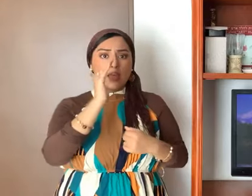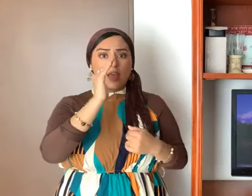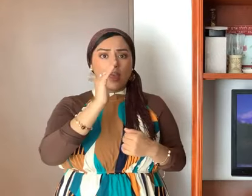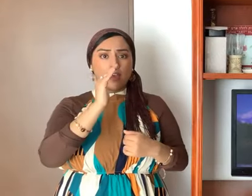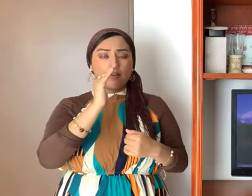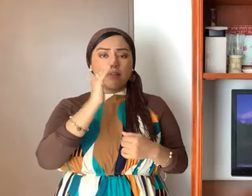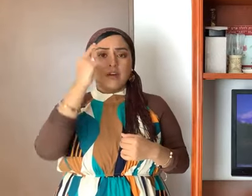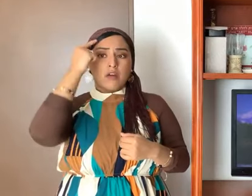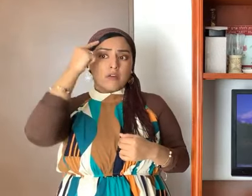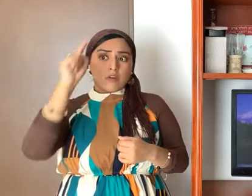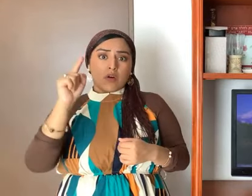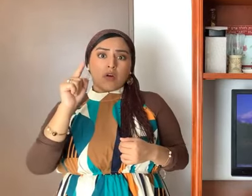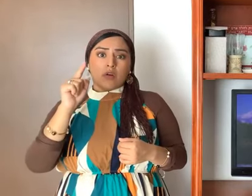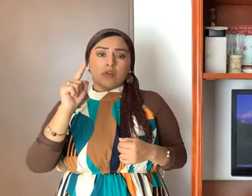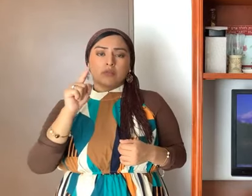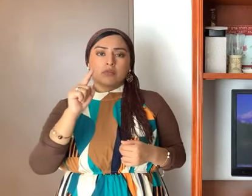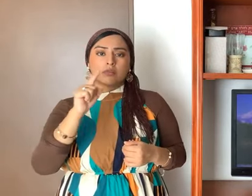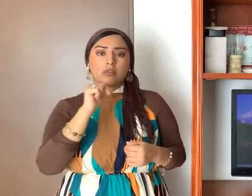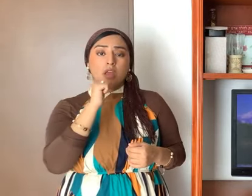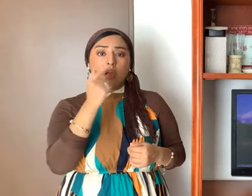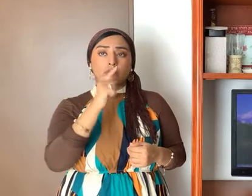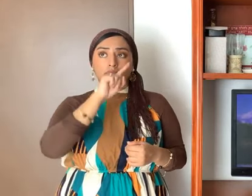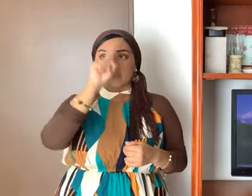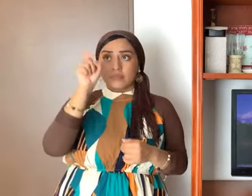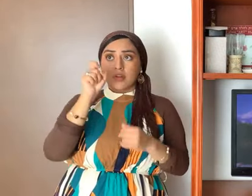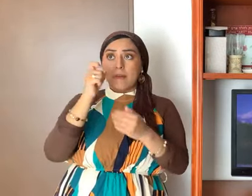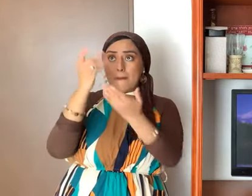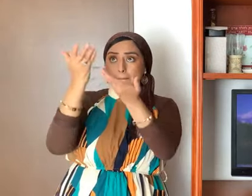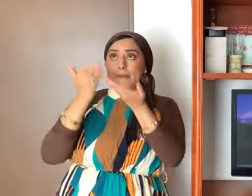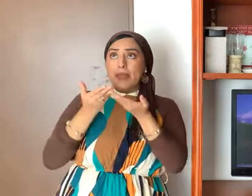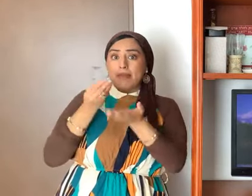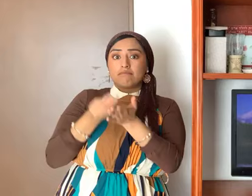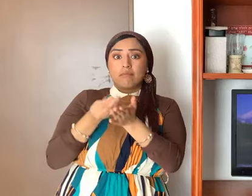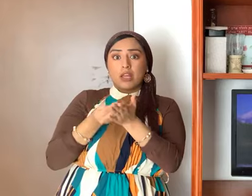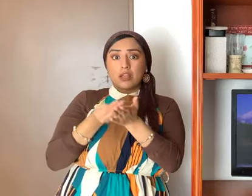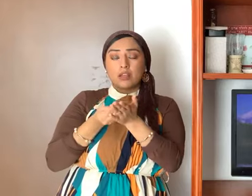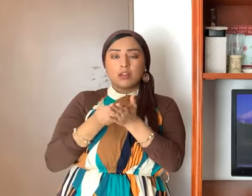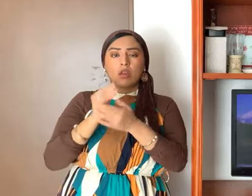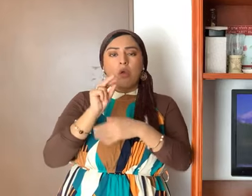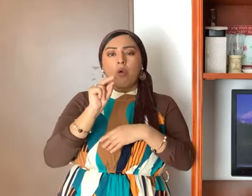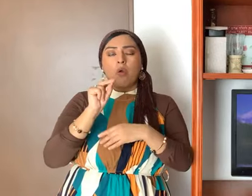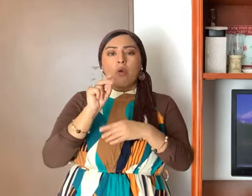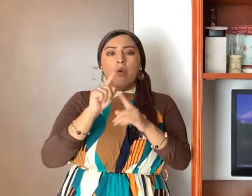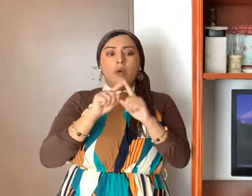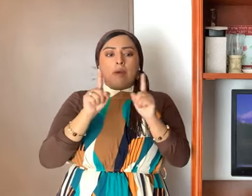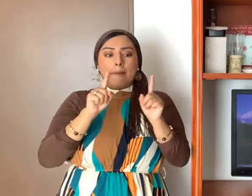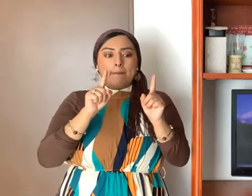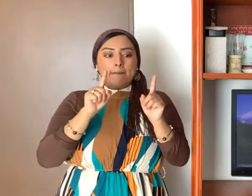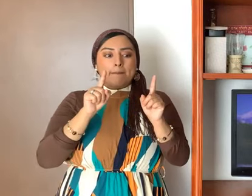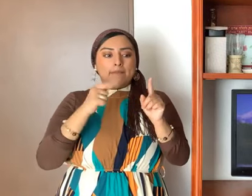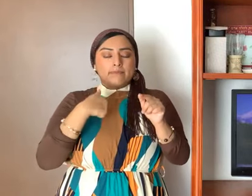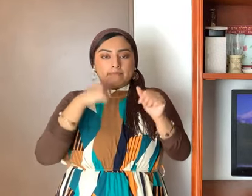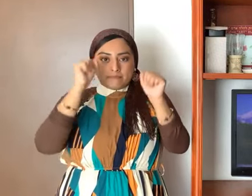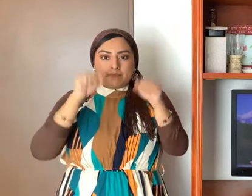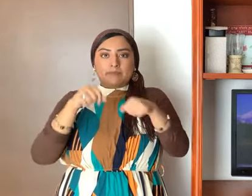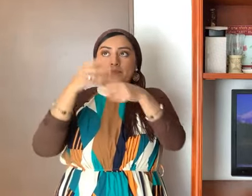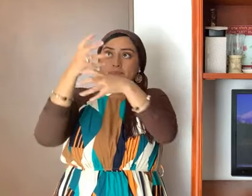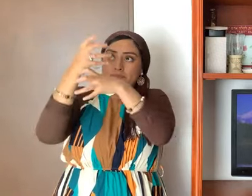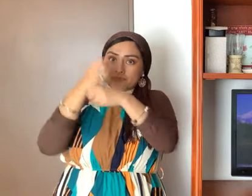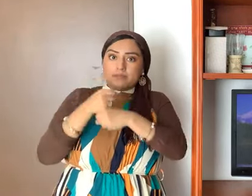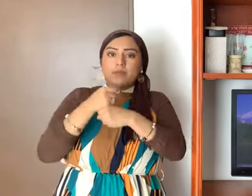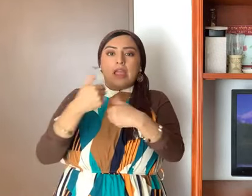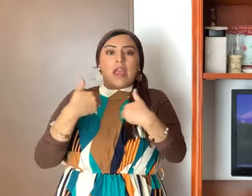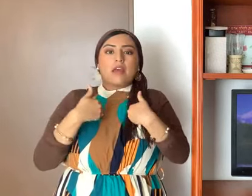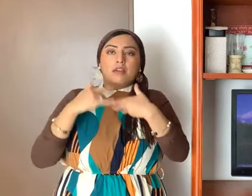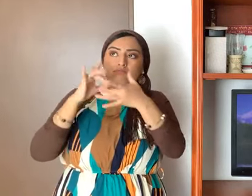que Él no solamente pedir bendición económica, o en este caso la tierra prometida, no, sino para poder recibir y